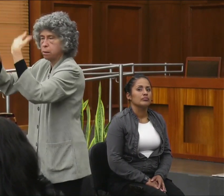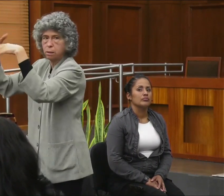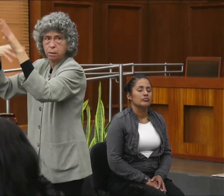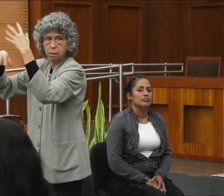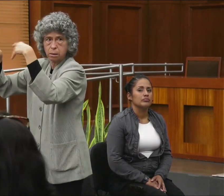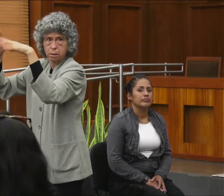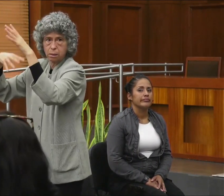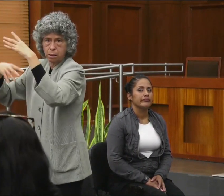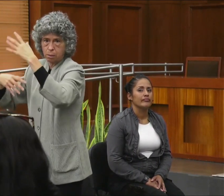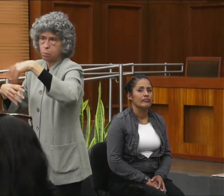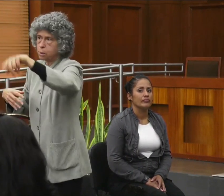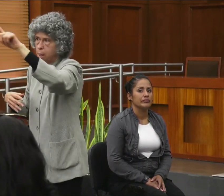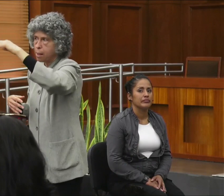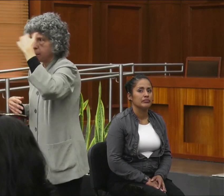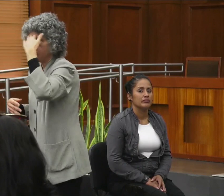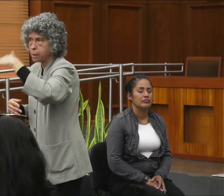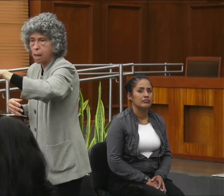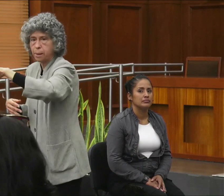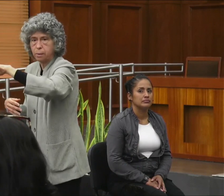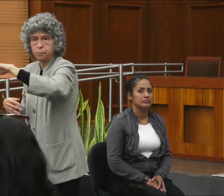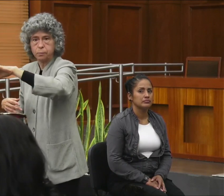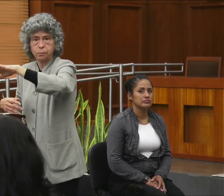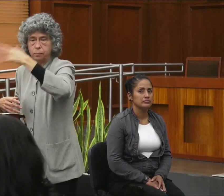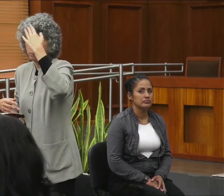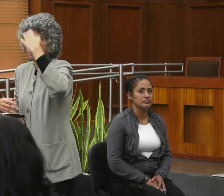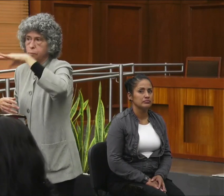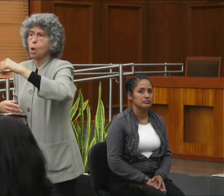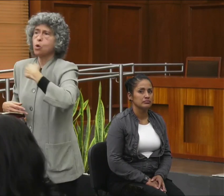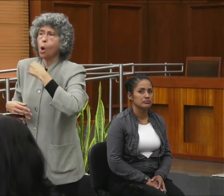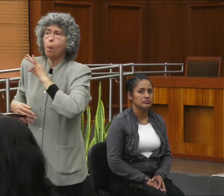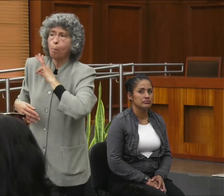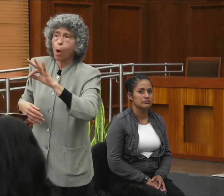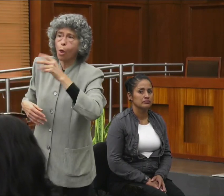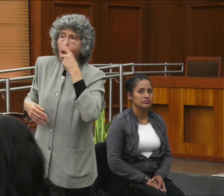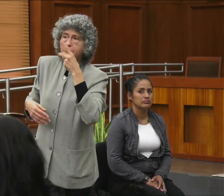Cada país tiene su diferente lengua de señas mexicana.